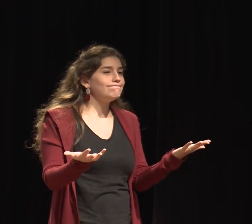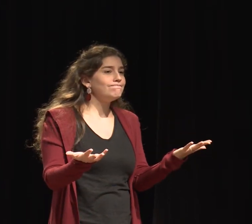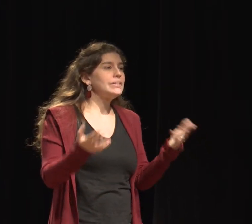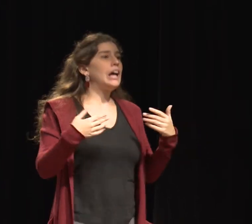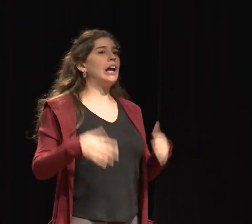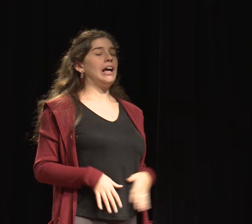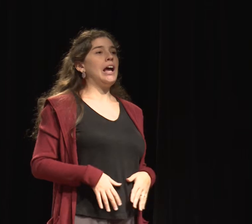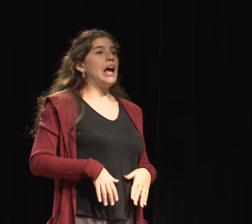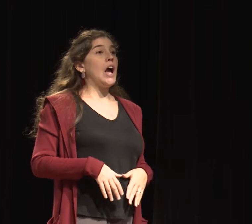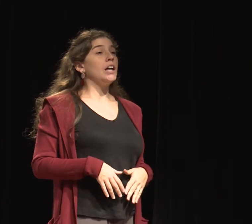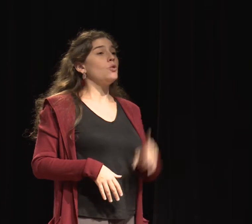defeitos, sinalizar.